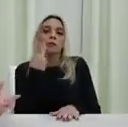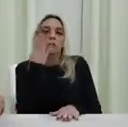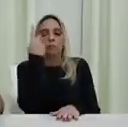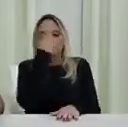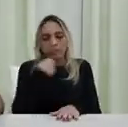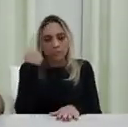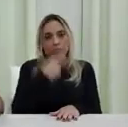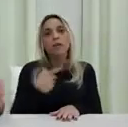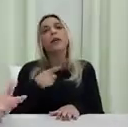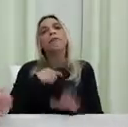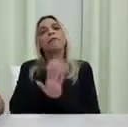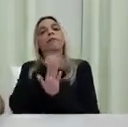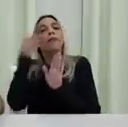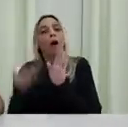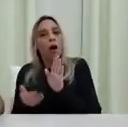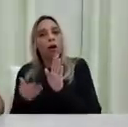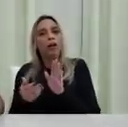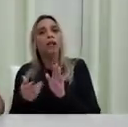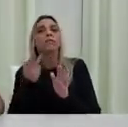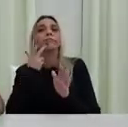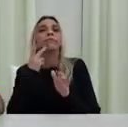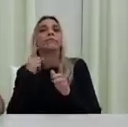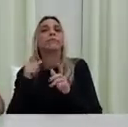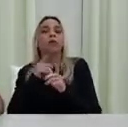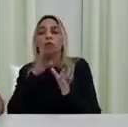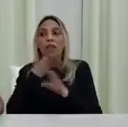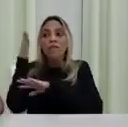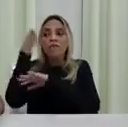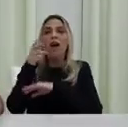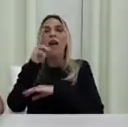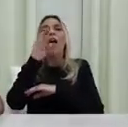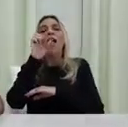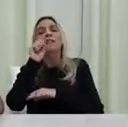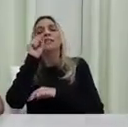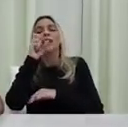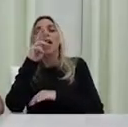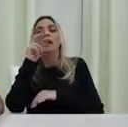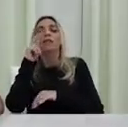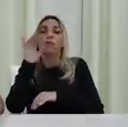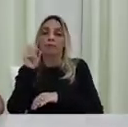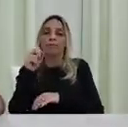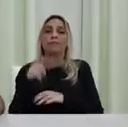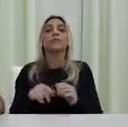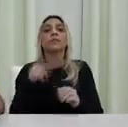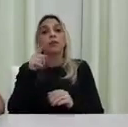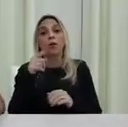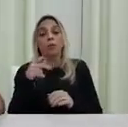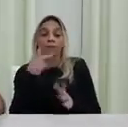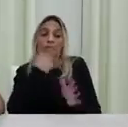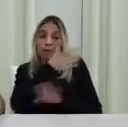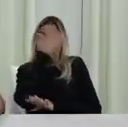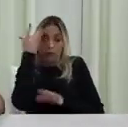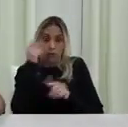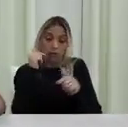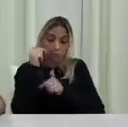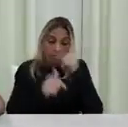quando vai para a reserva, e estamos trazendo isso para nossas Forças Armadas aí. O nosso